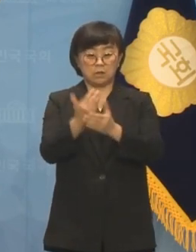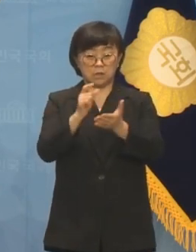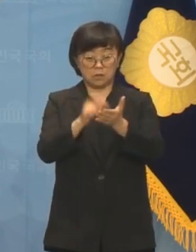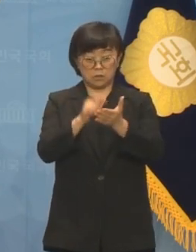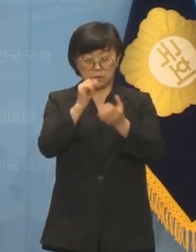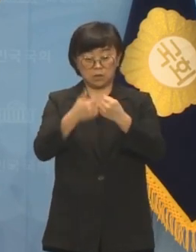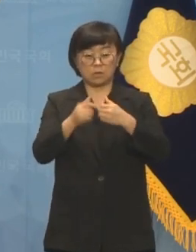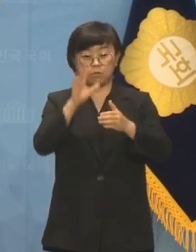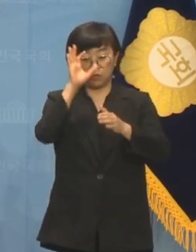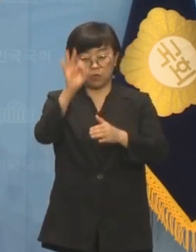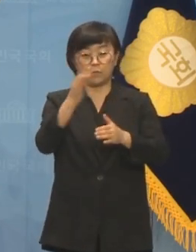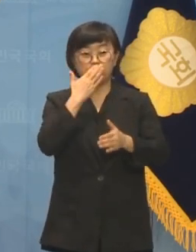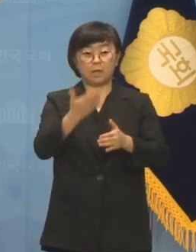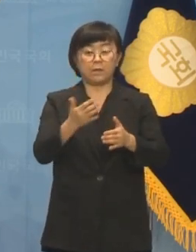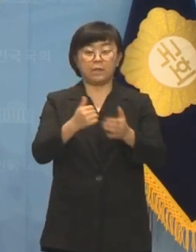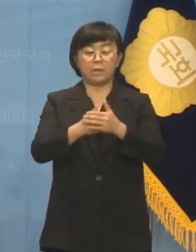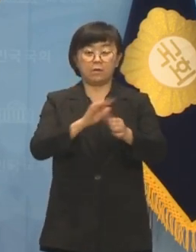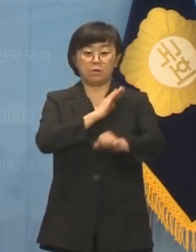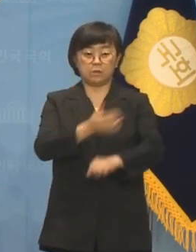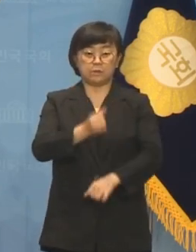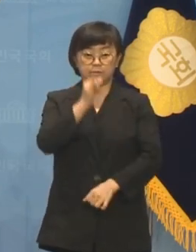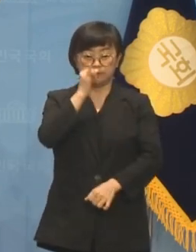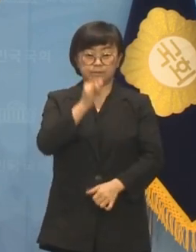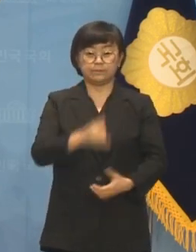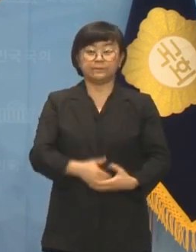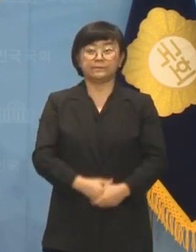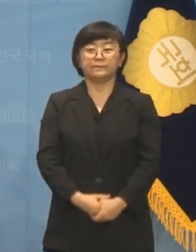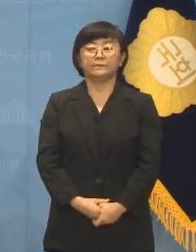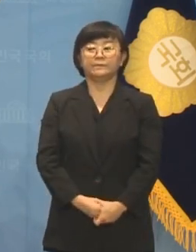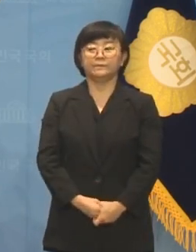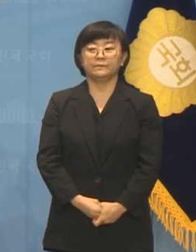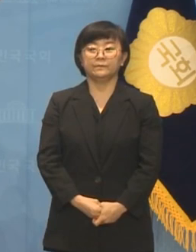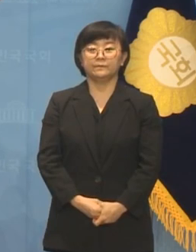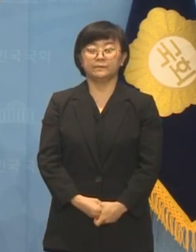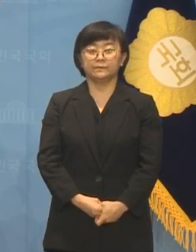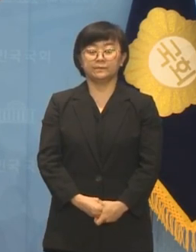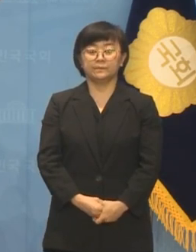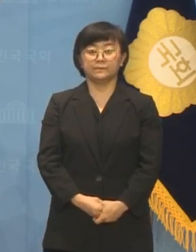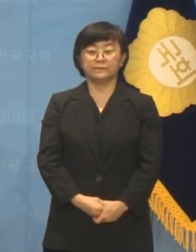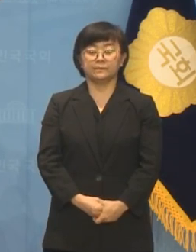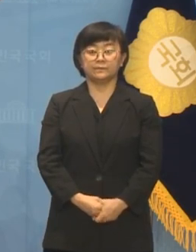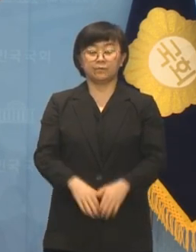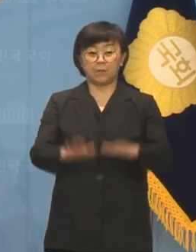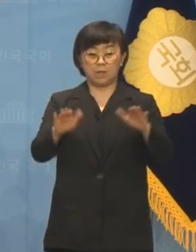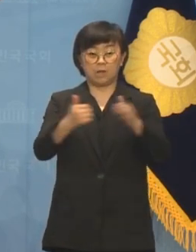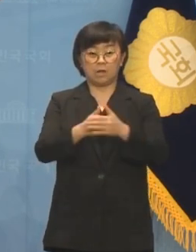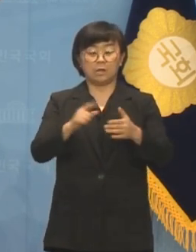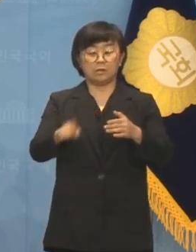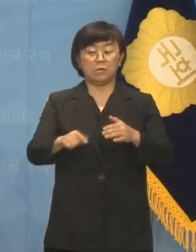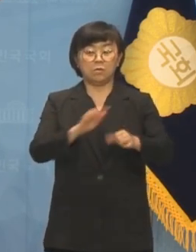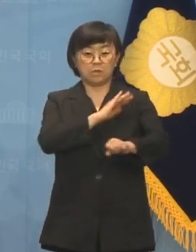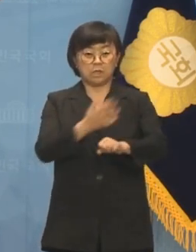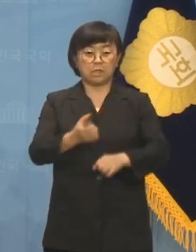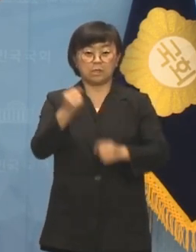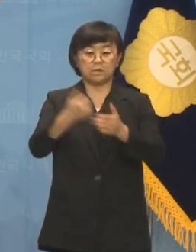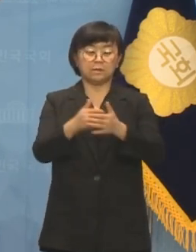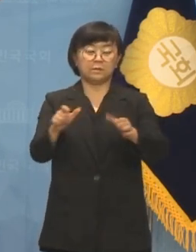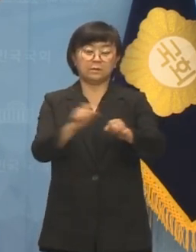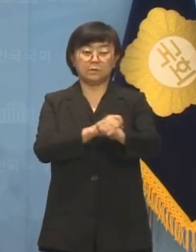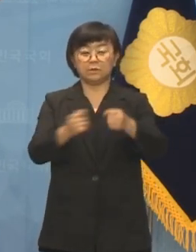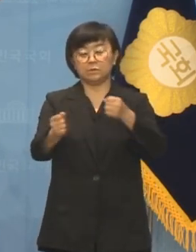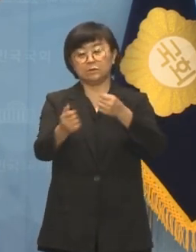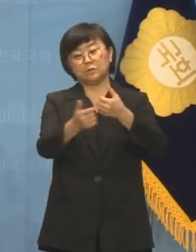있는 전무후무한 권한까지 부여받았습니다. 이런 무소불위의 권한을 가진